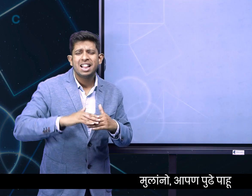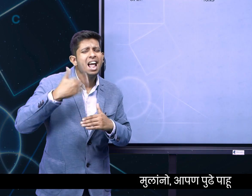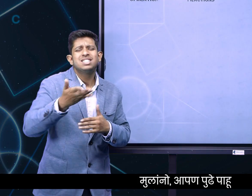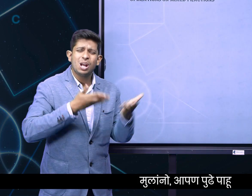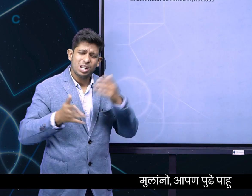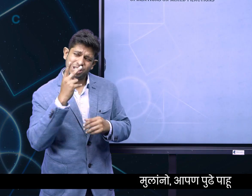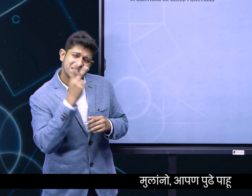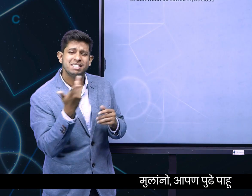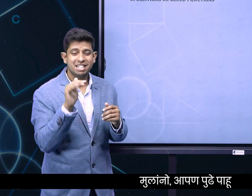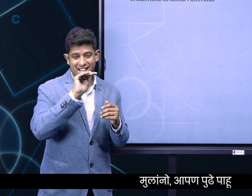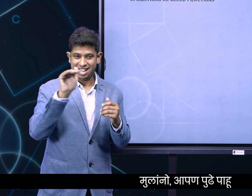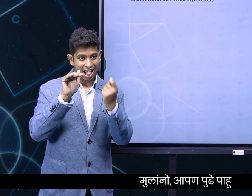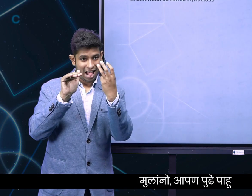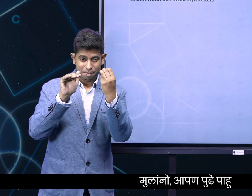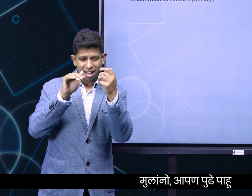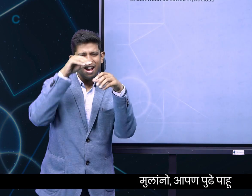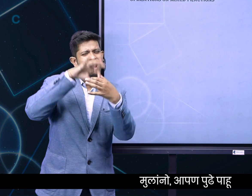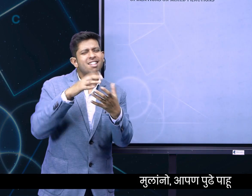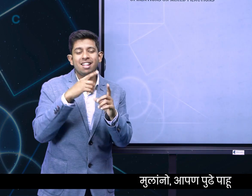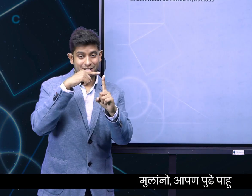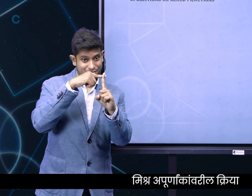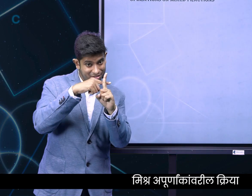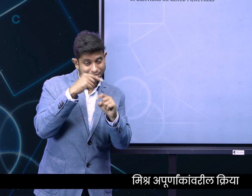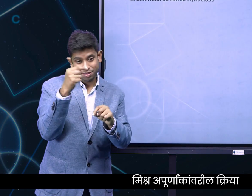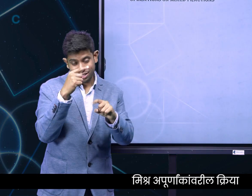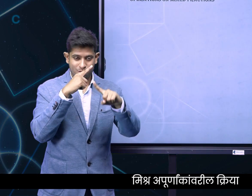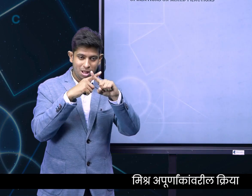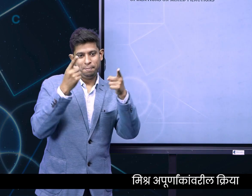मुलांनो, आपण पुढे पाहू. मिश्र अपूर्णांकातील क्रिया.